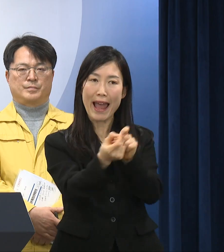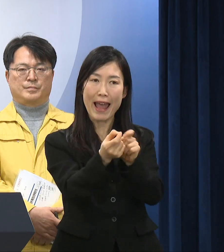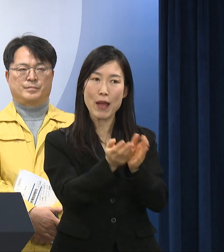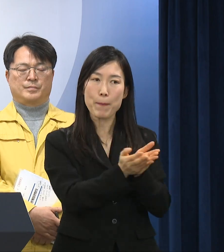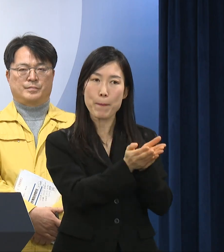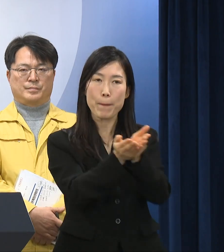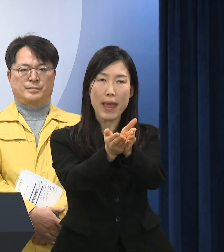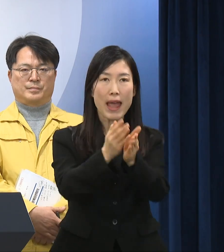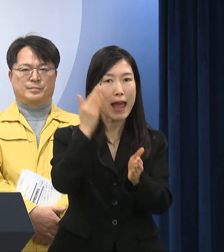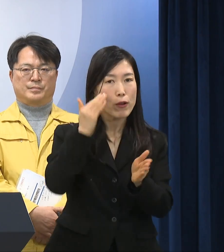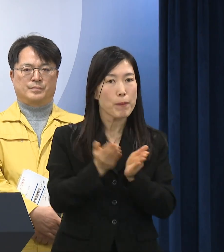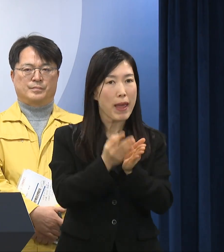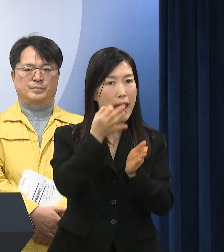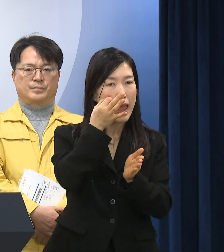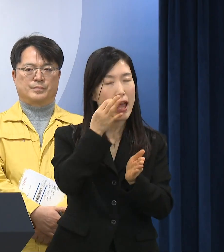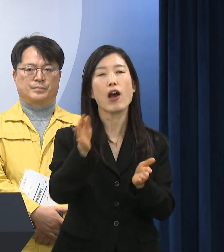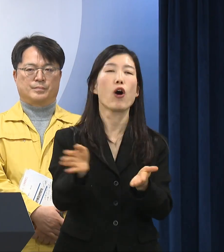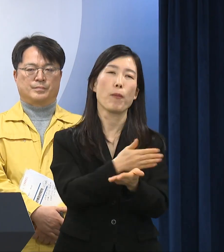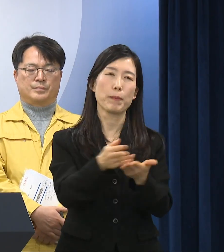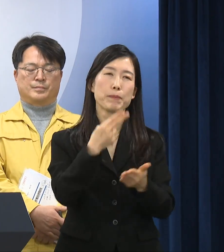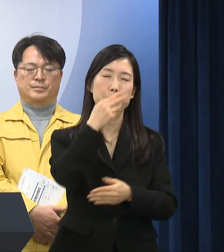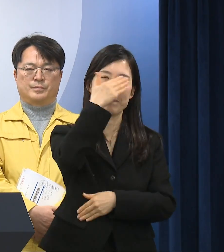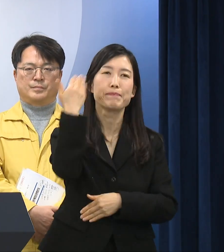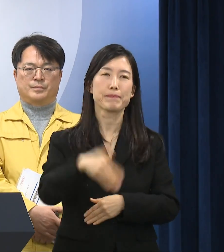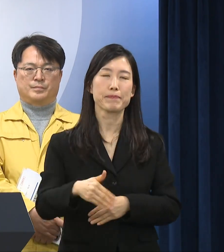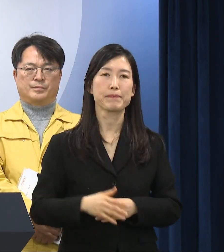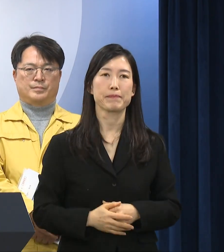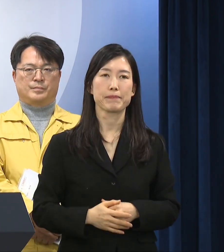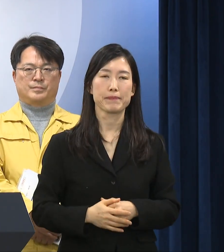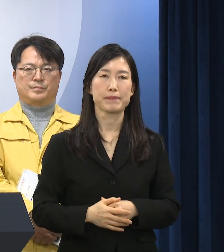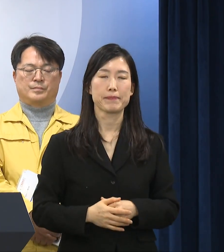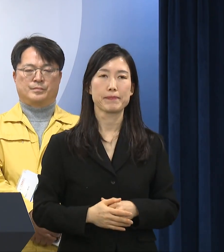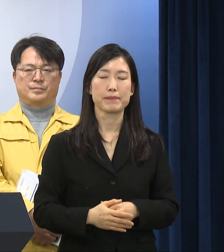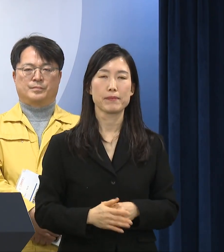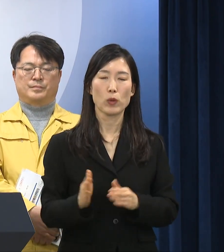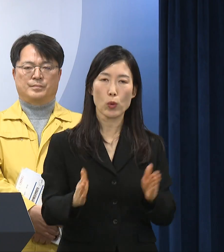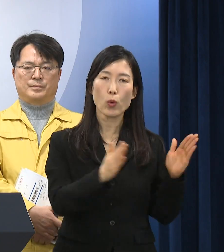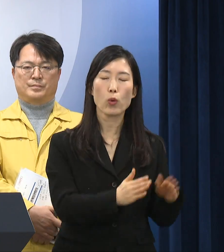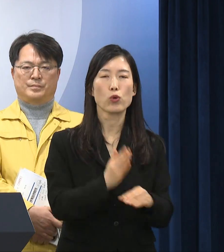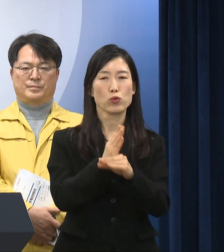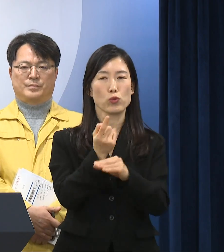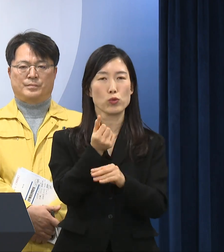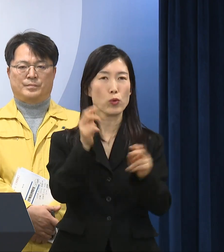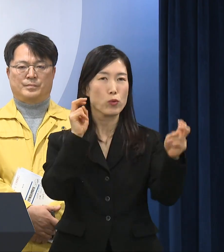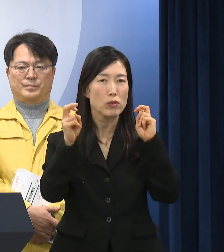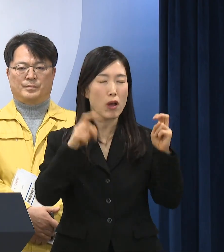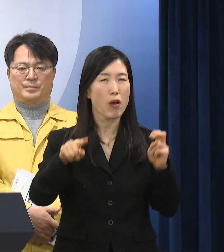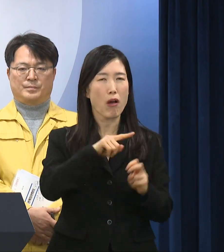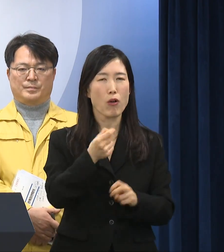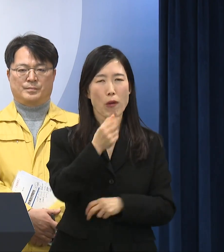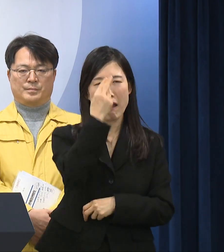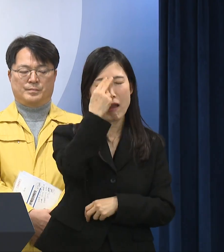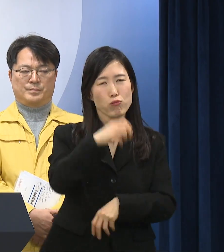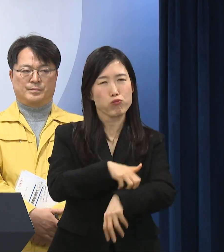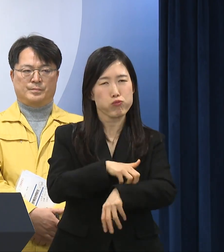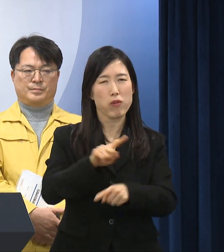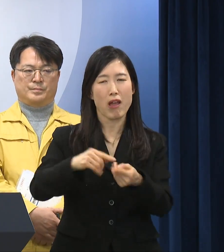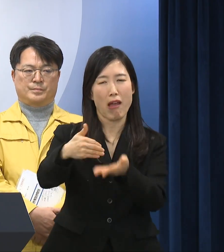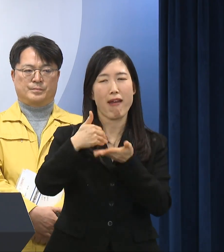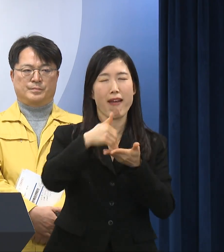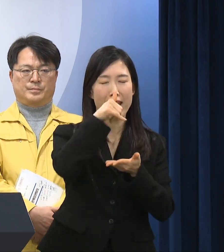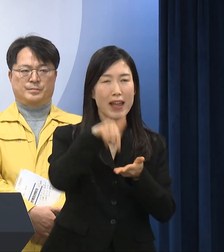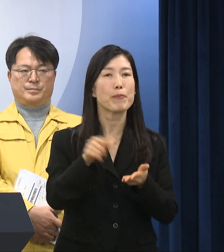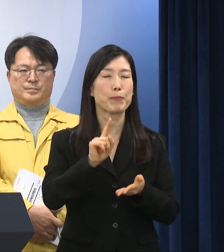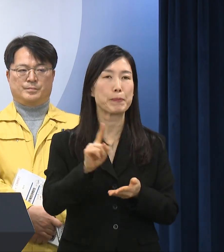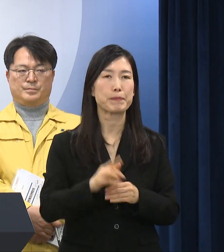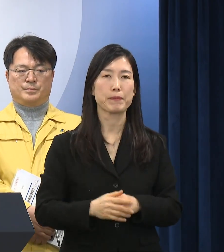통과 중인 우리 선박은 없는 것으로 확인되었습니다. 중소기업과 관련된 애로 관한 사항도 논의가 되었습니다. 우선 첫